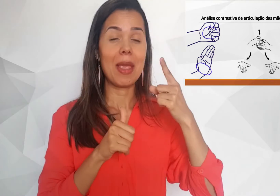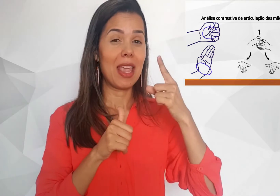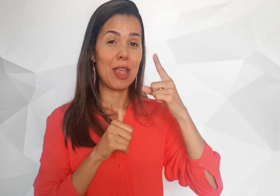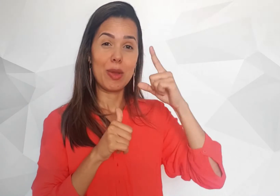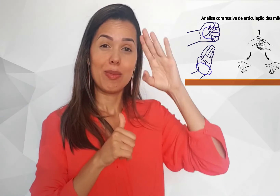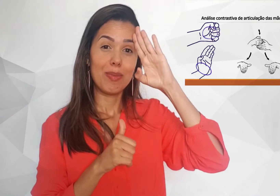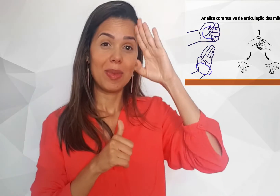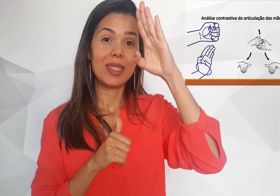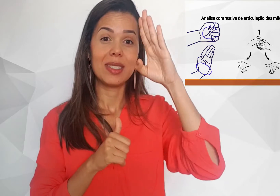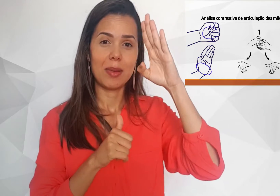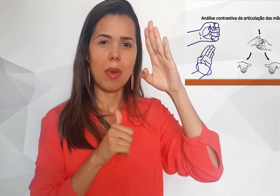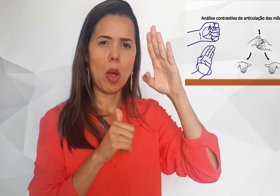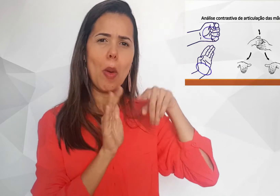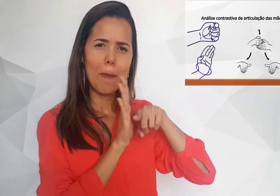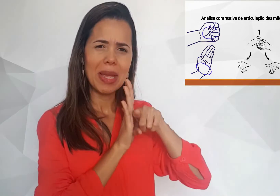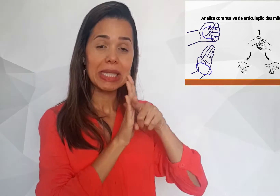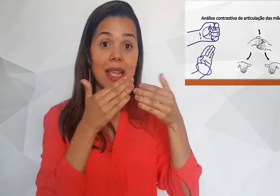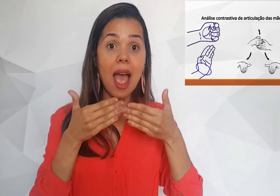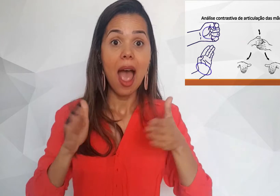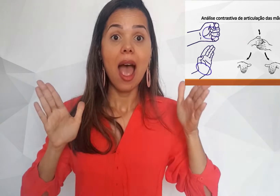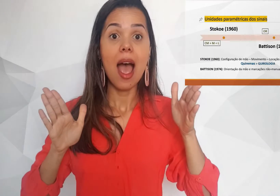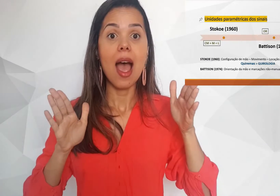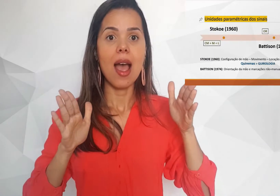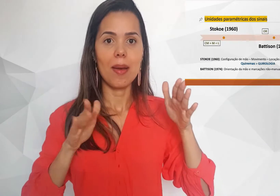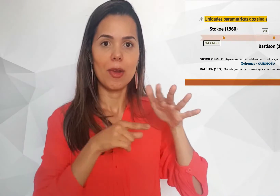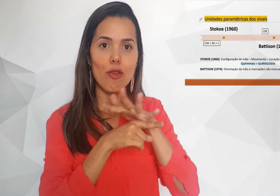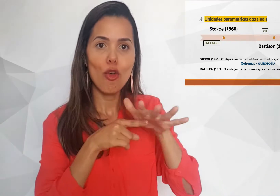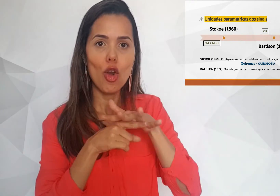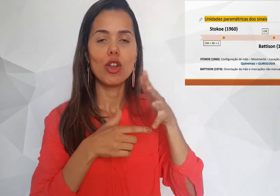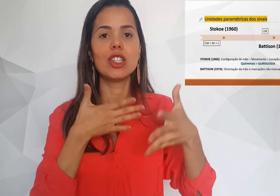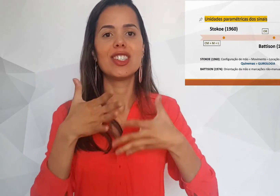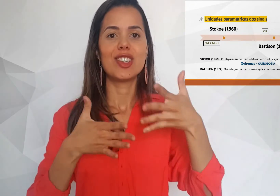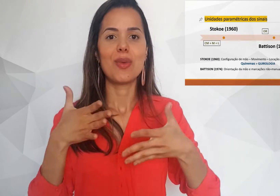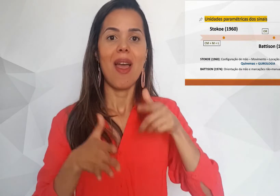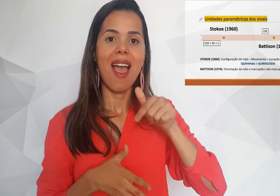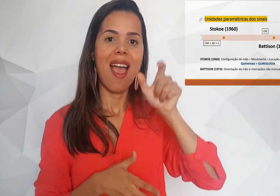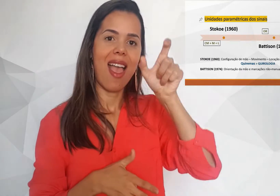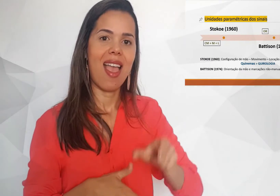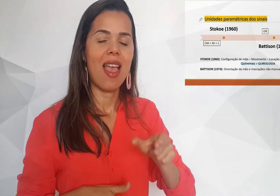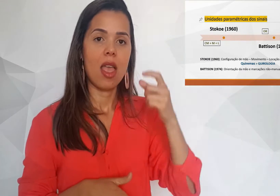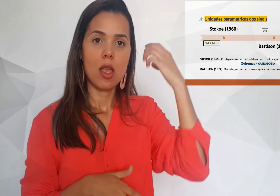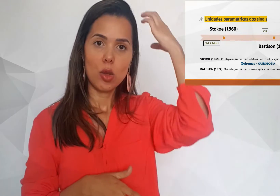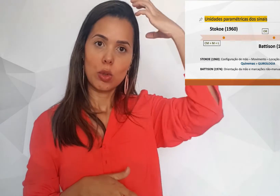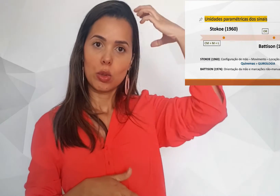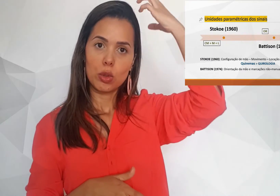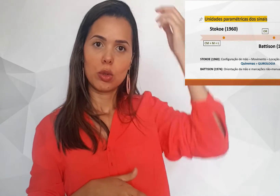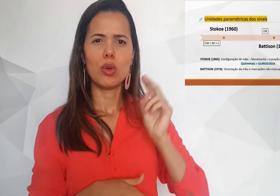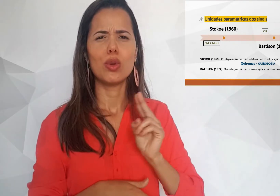aí basilar desse campo da análise fonético-fonológica de línguas de sinais, o trabalho de